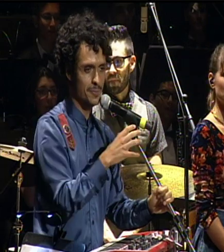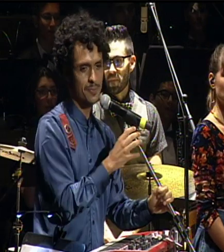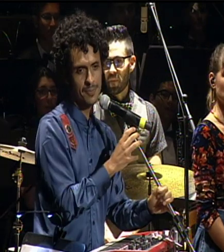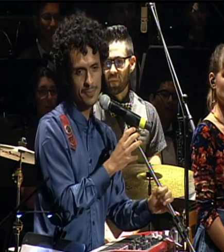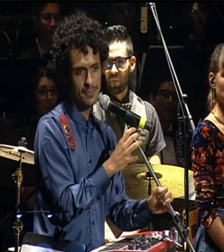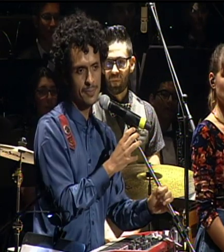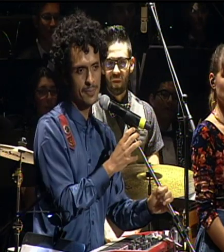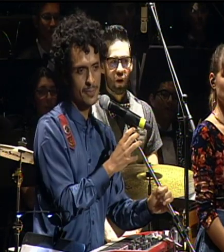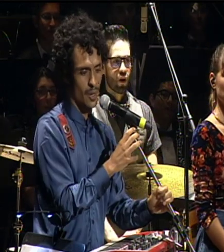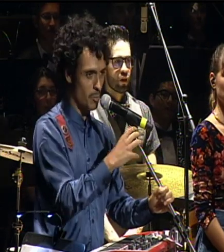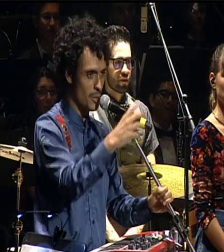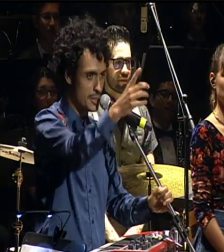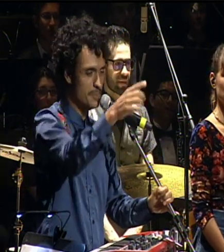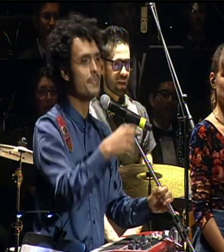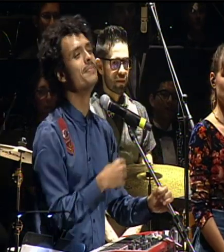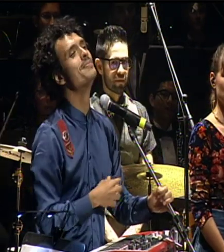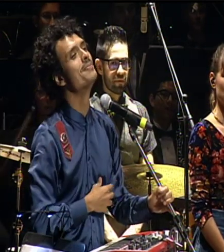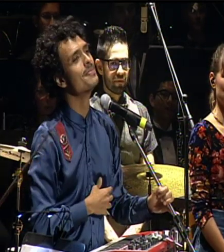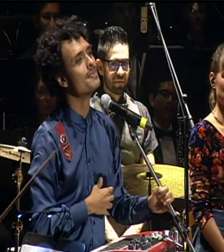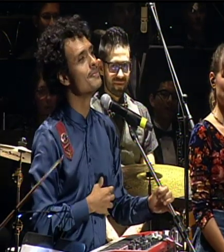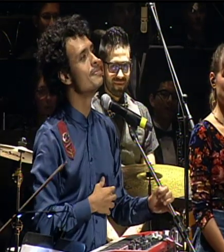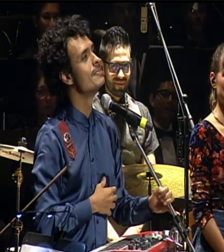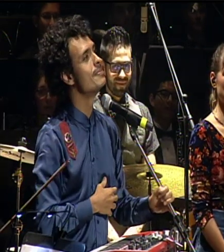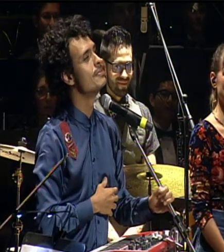¿cierto? ¿Cómo dice?